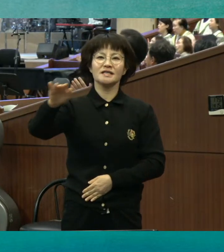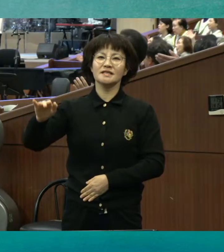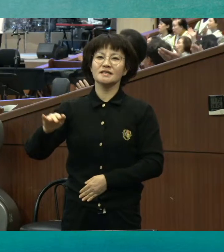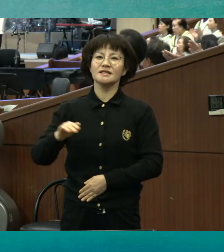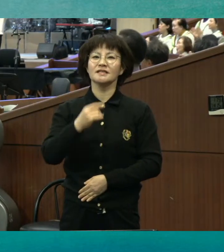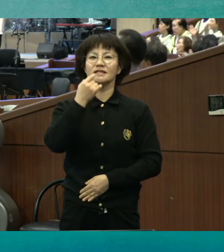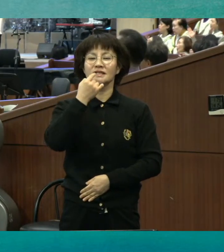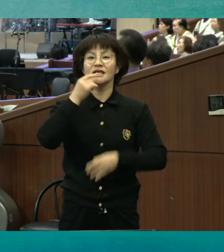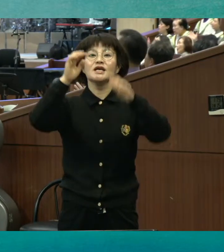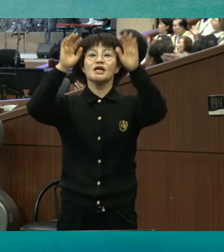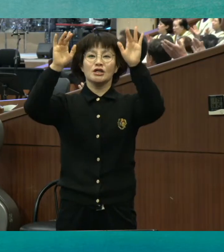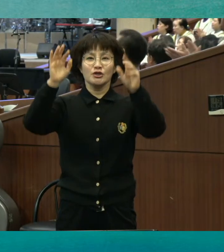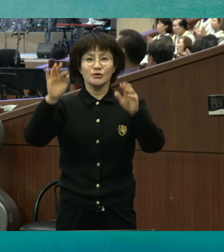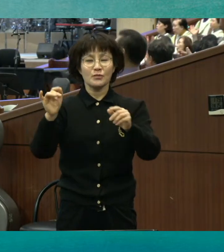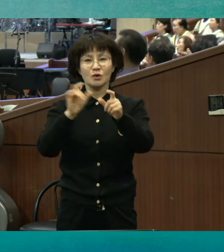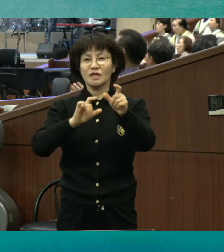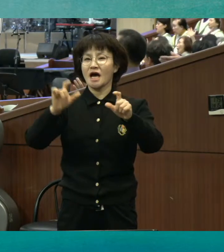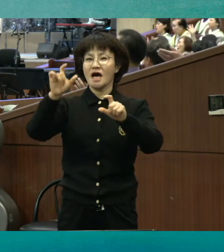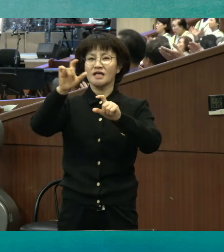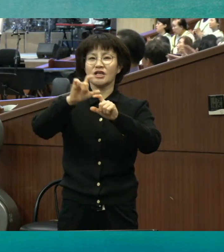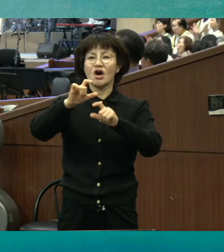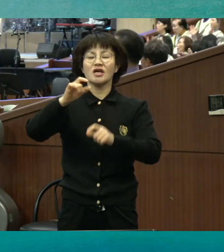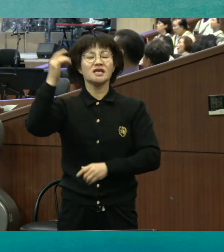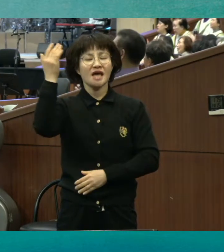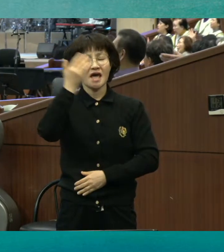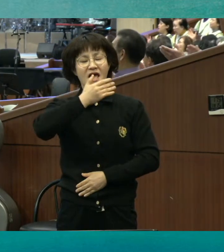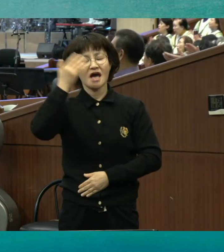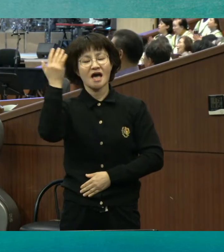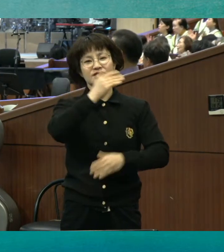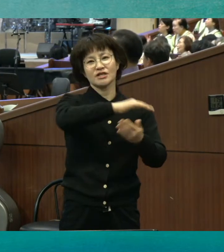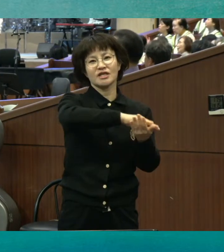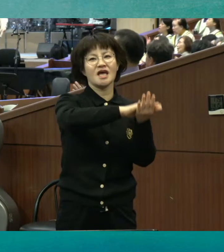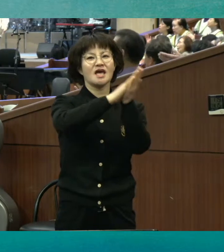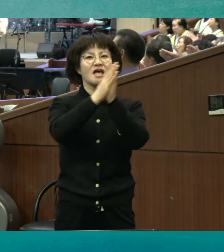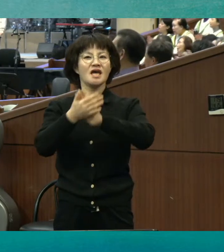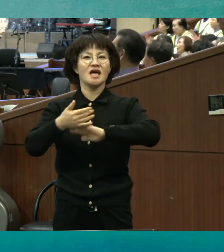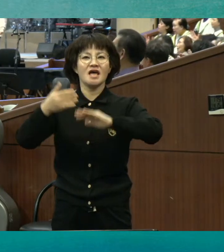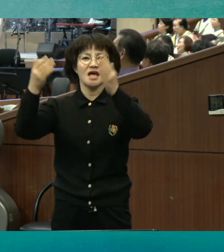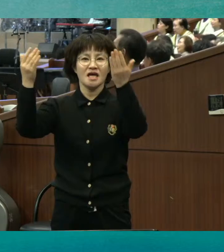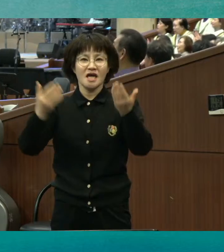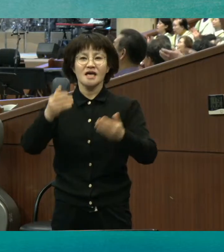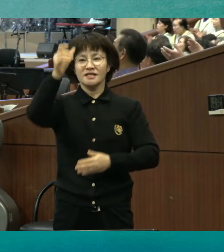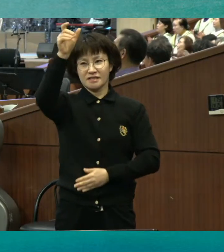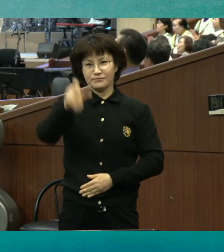우리를 눈보다 너희게 십자가